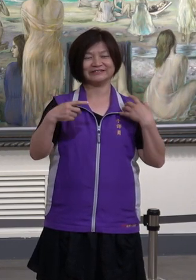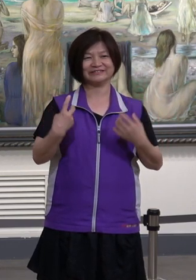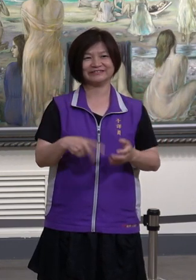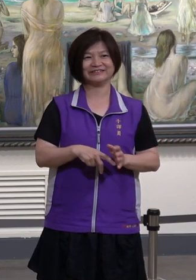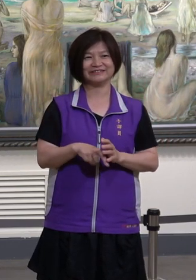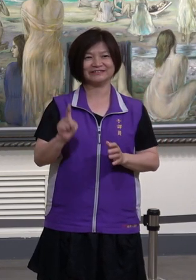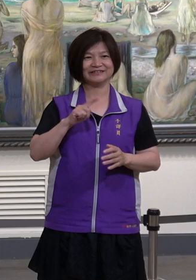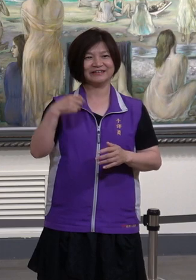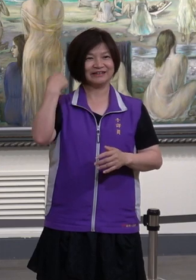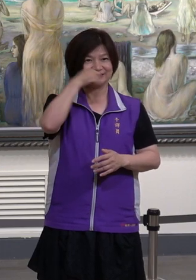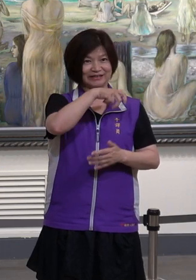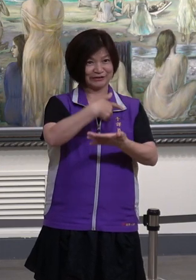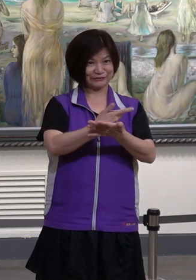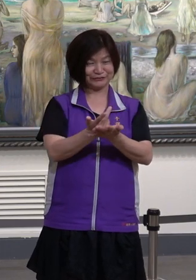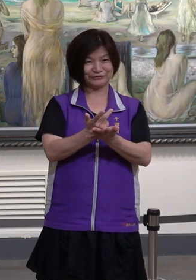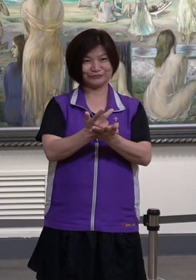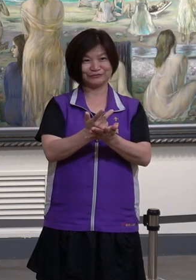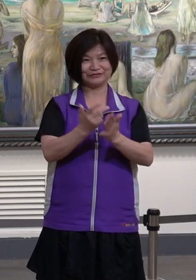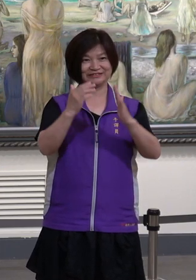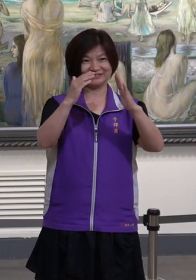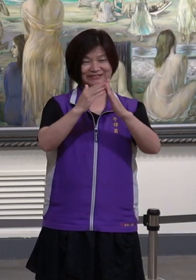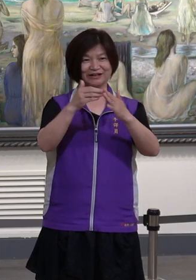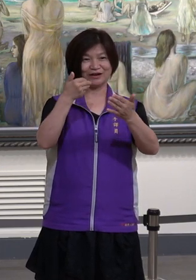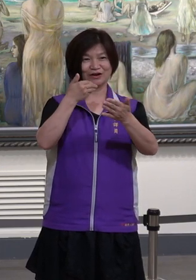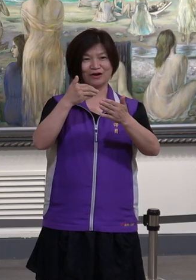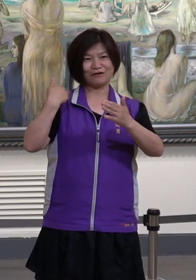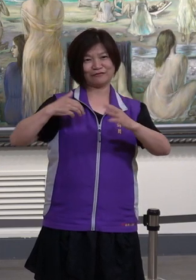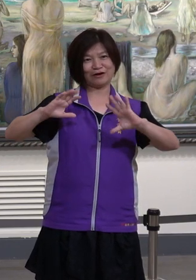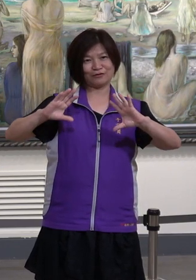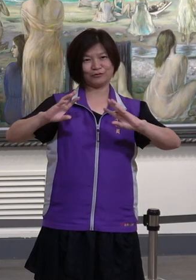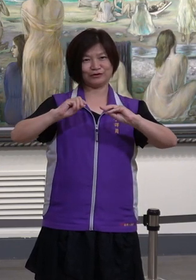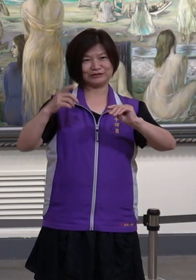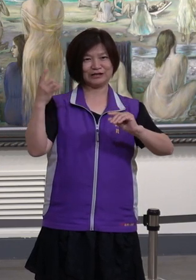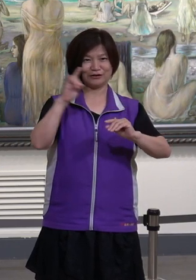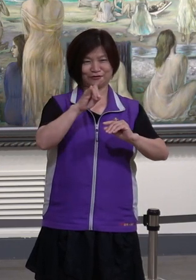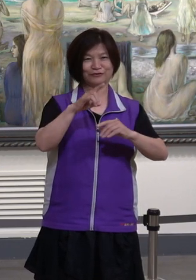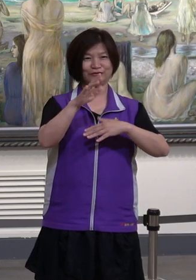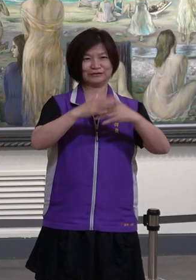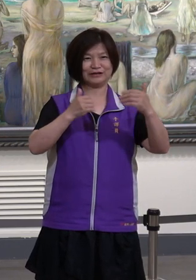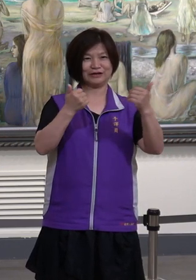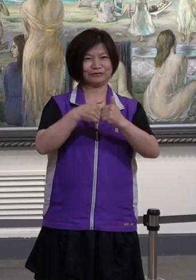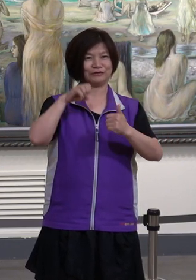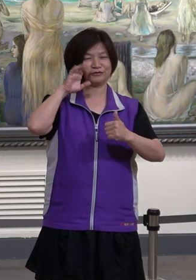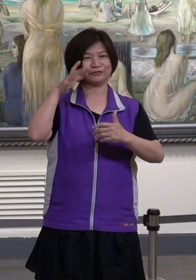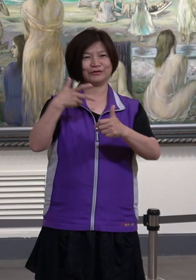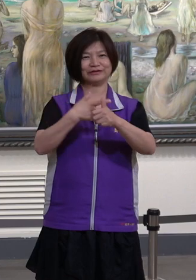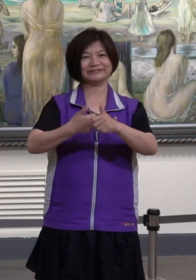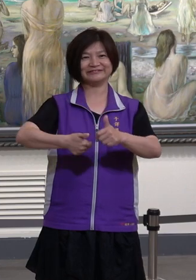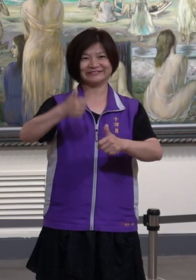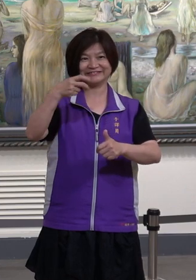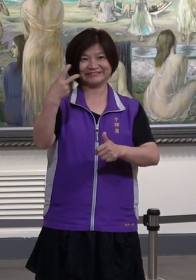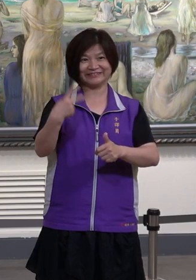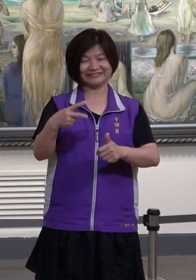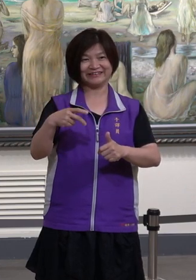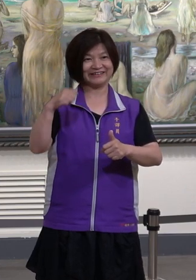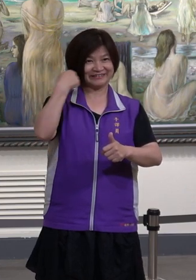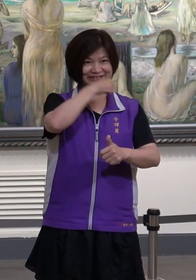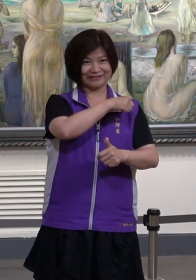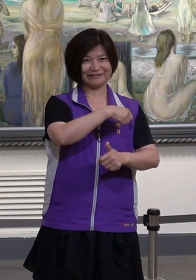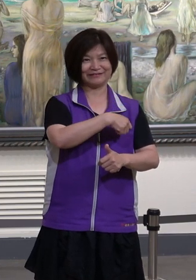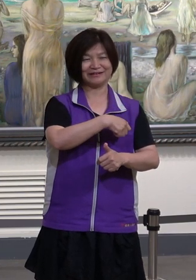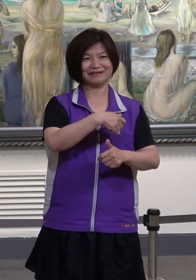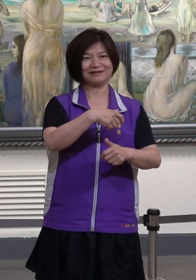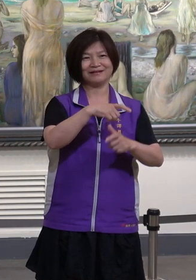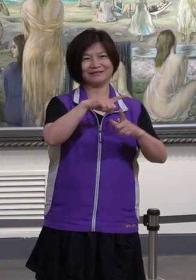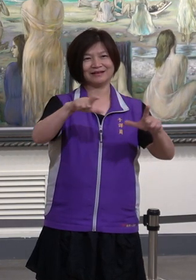任台湾艺术家跨国沙龙协会的荣誉理事长，还有担任国内各大